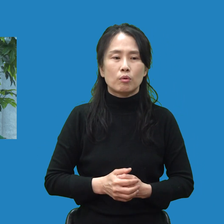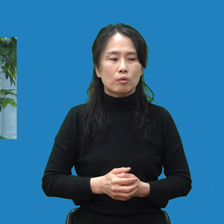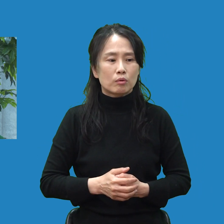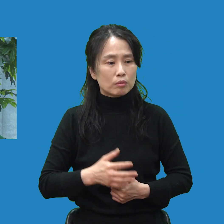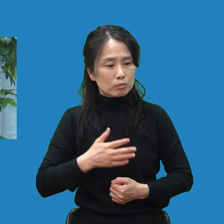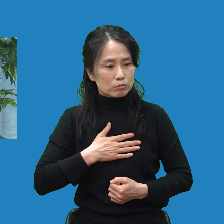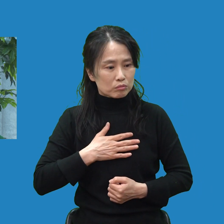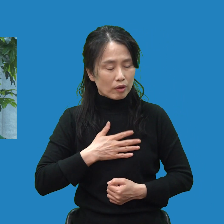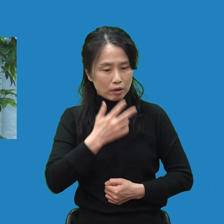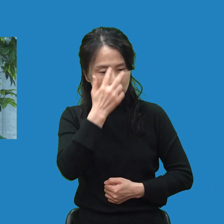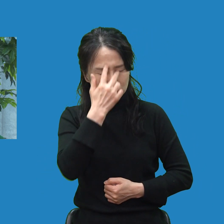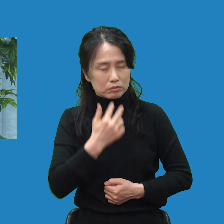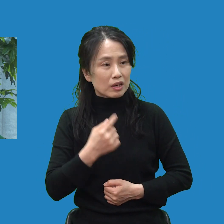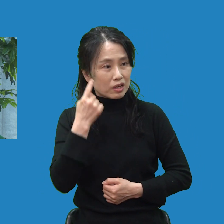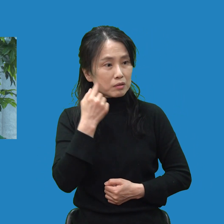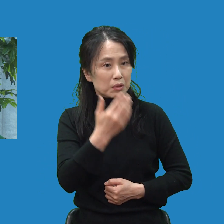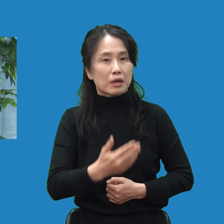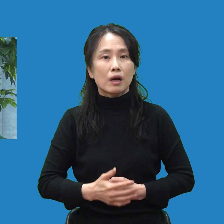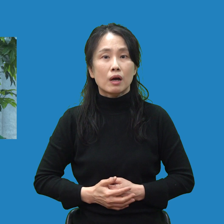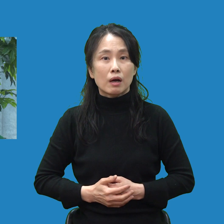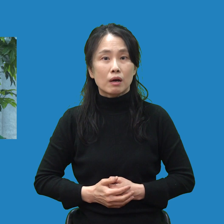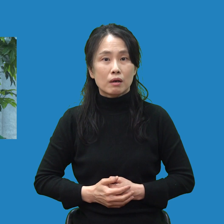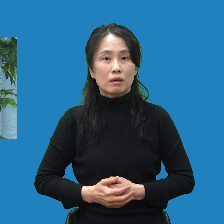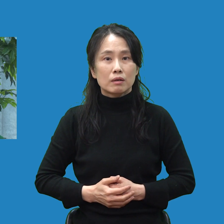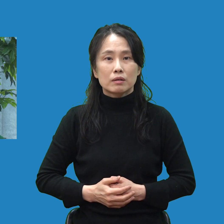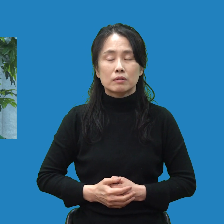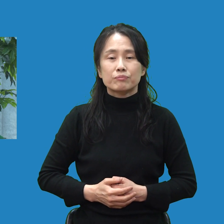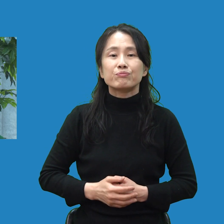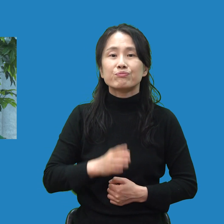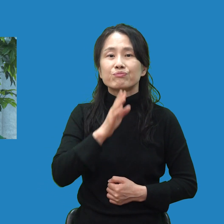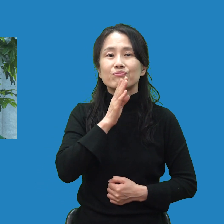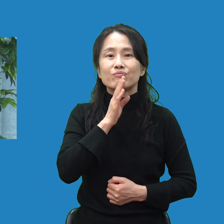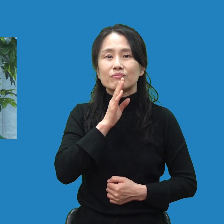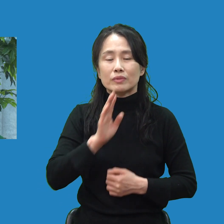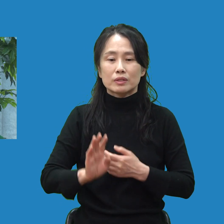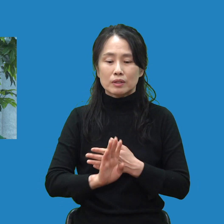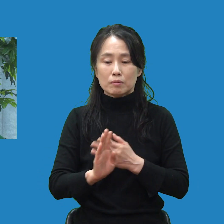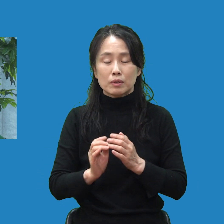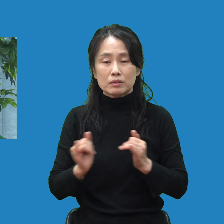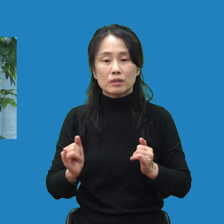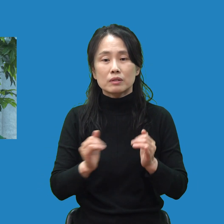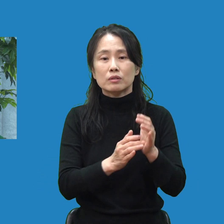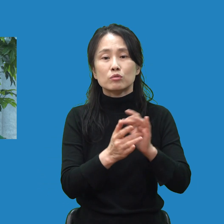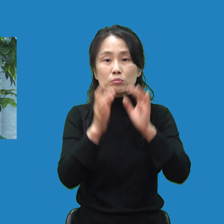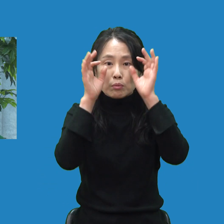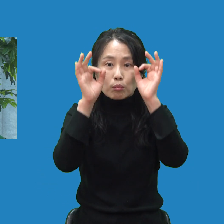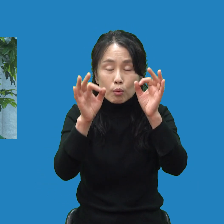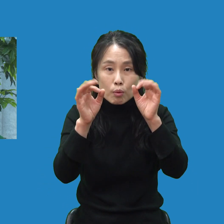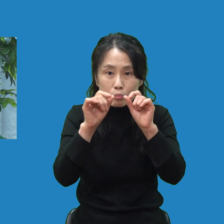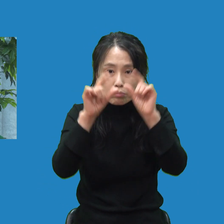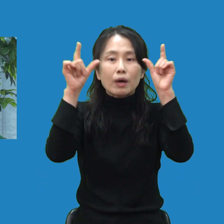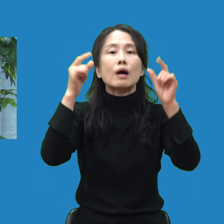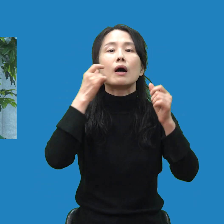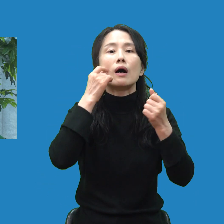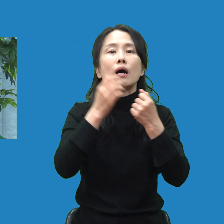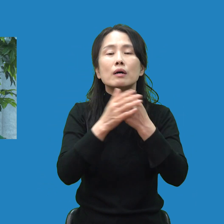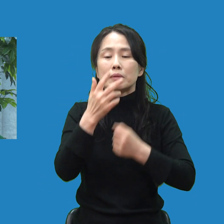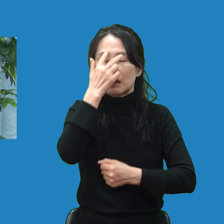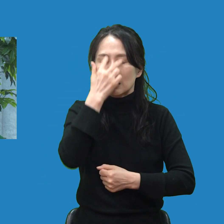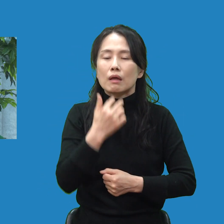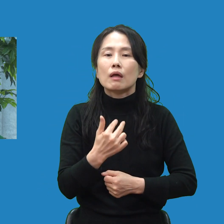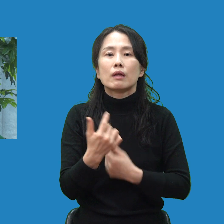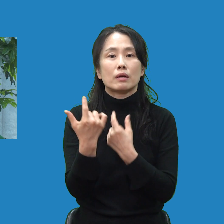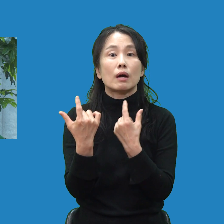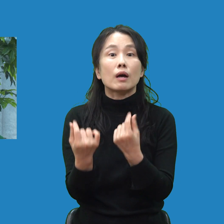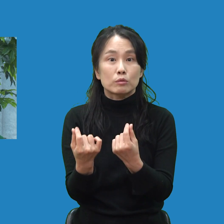우리도 시각장애인이란 말인가? 그 말은 너 시각장애인이야, 그 말이잖아요. 배